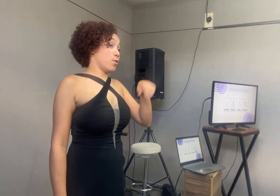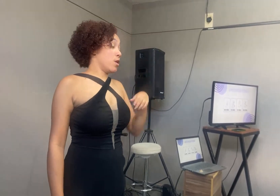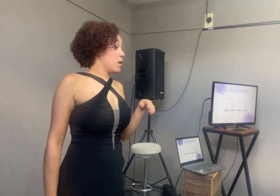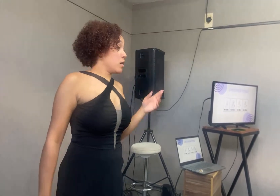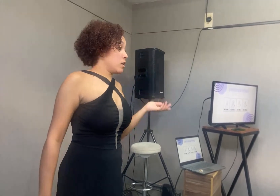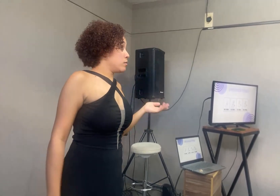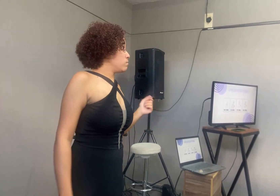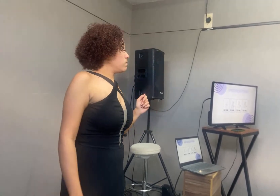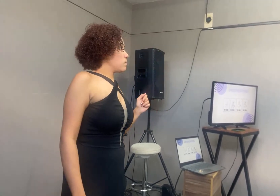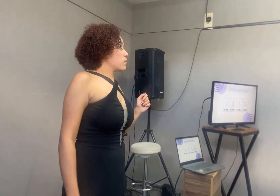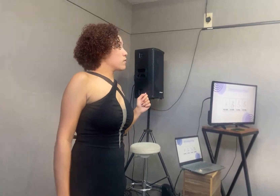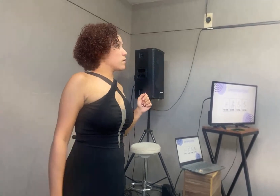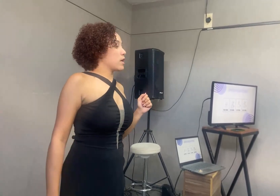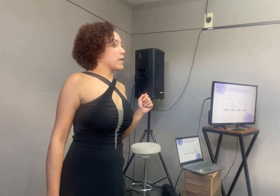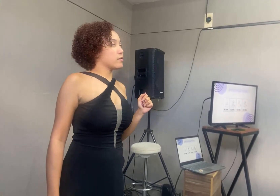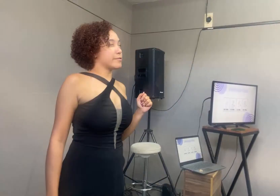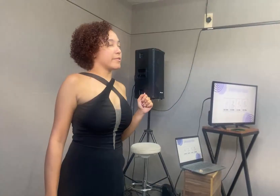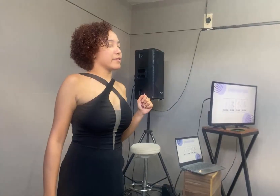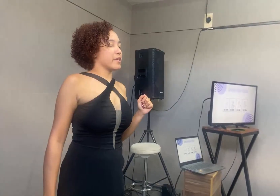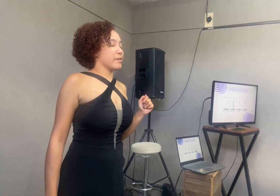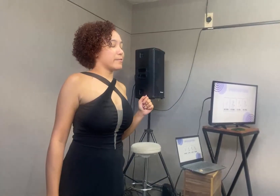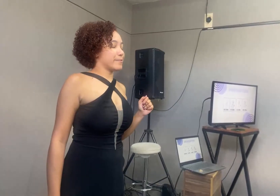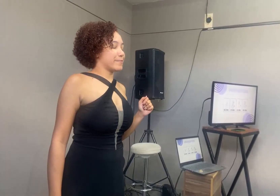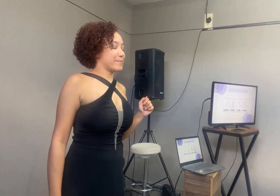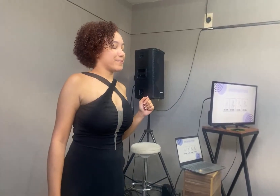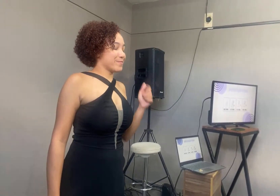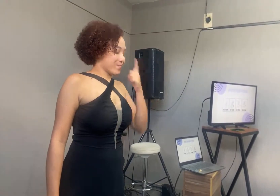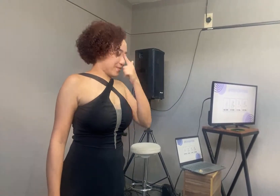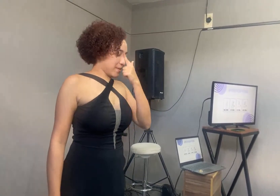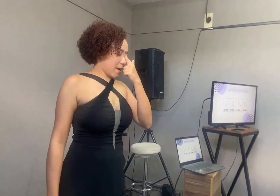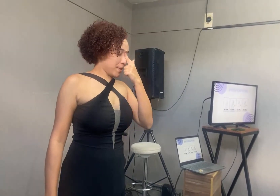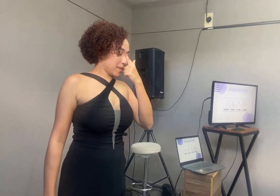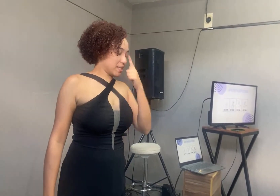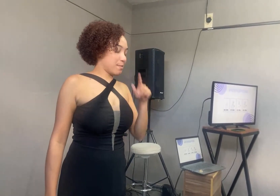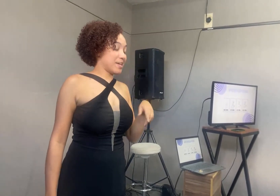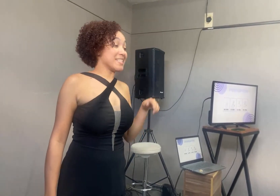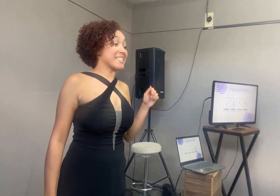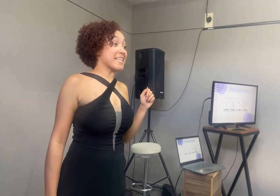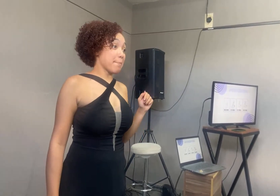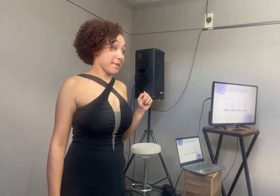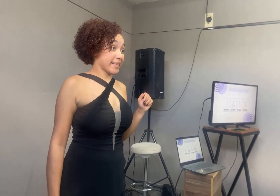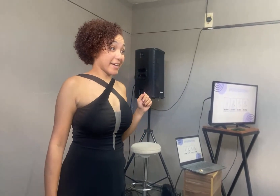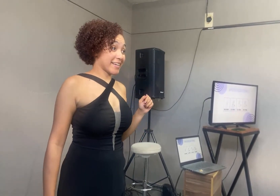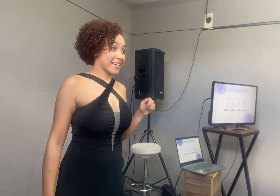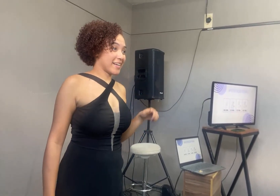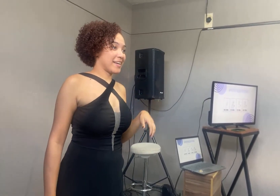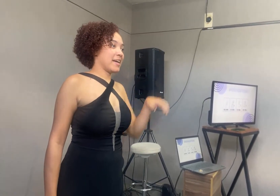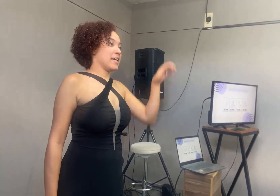for, eu tenho um amigo que chama Samila.